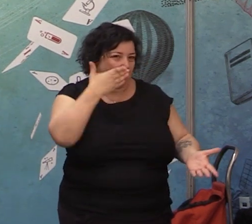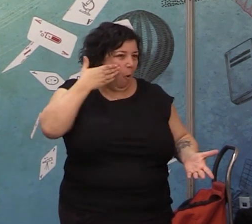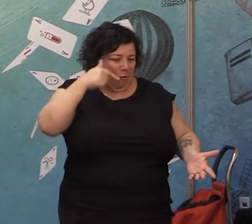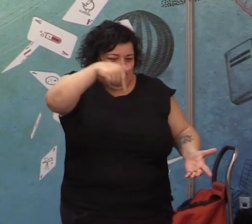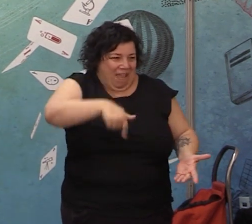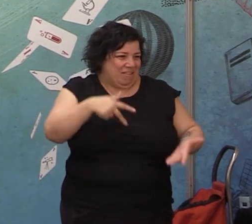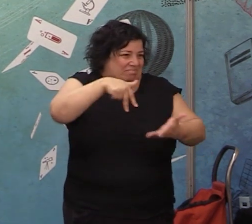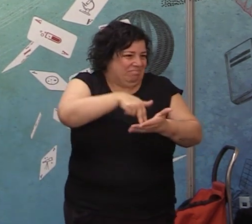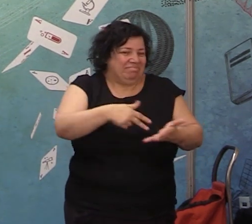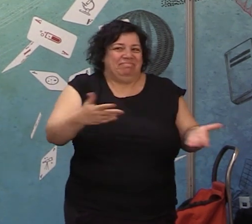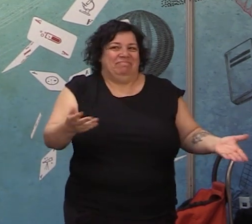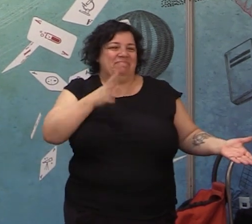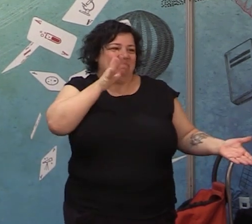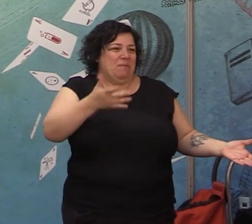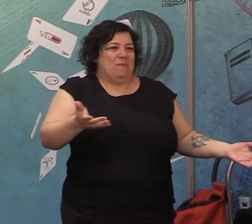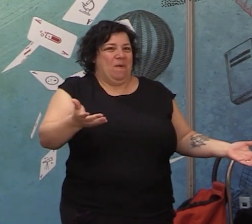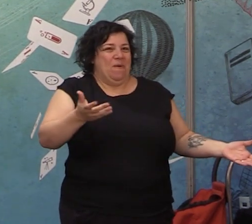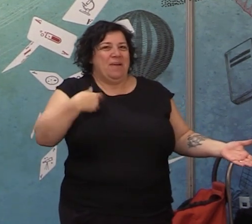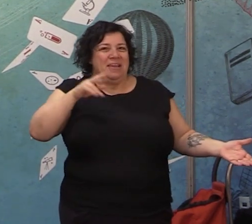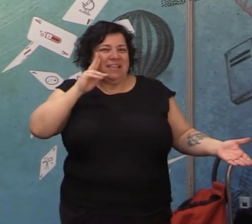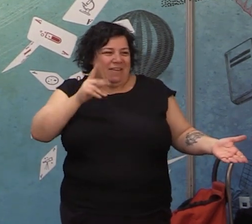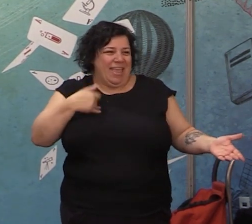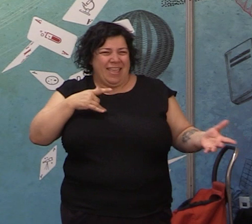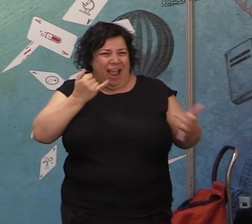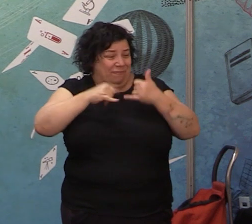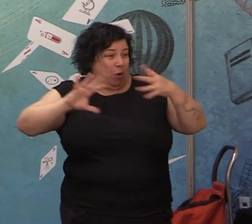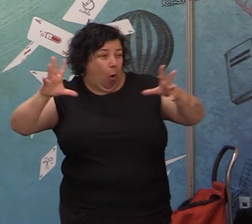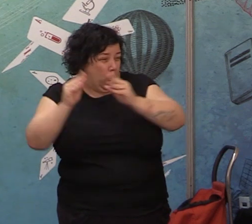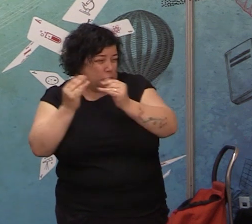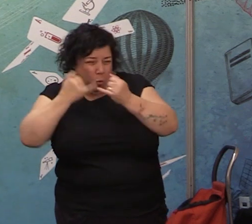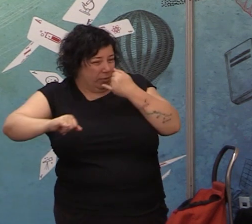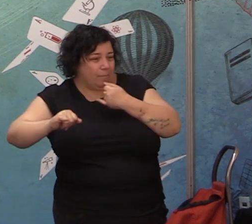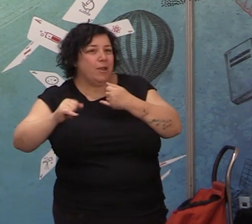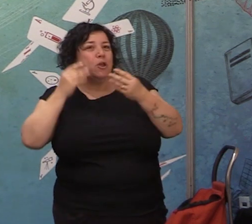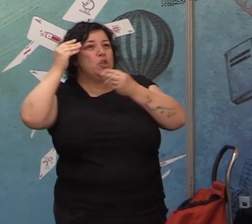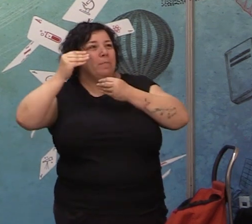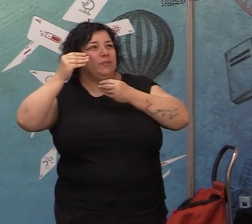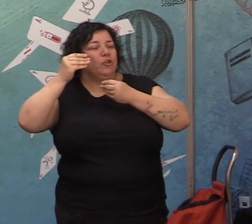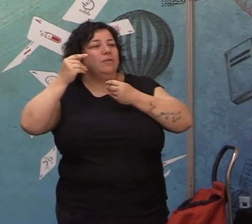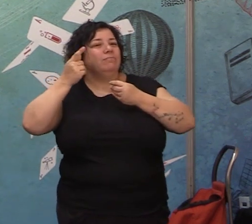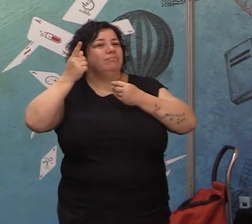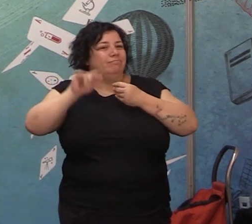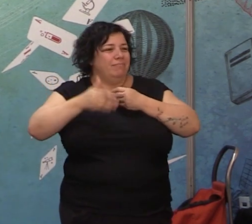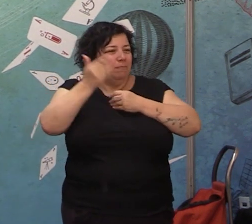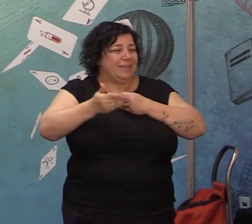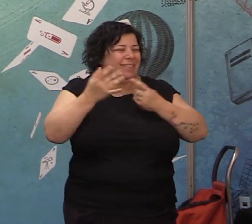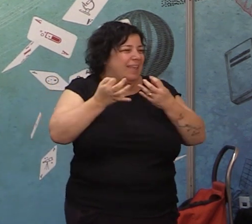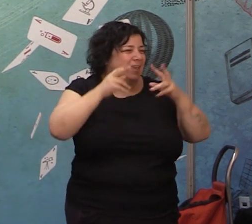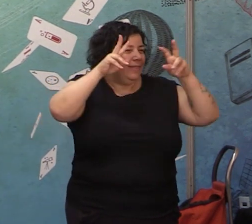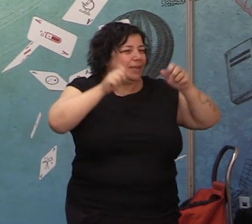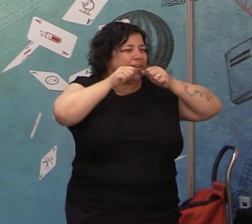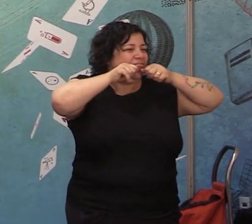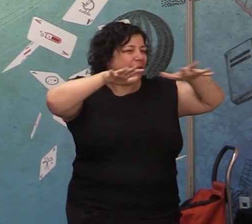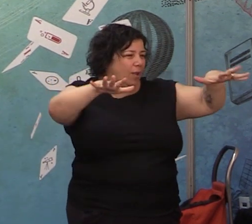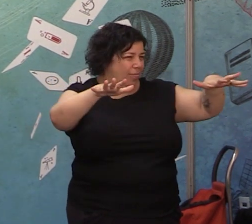estar aquí porque ya veréis en mis conclusiones finales, pienso que es súper importante la divulgación en este